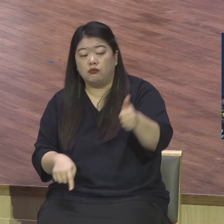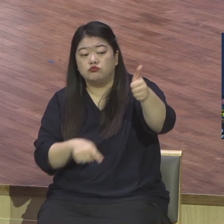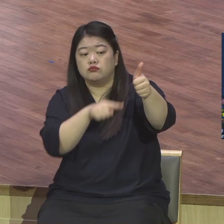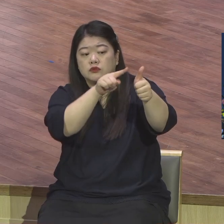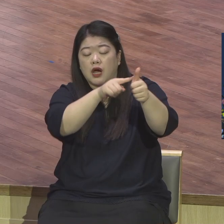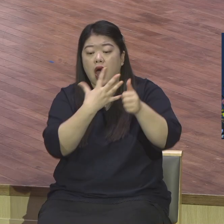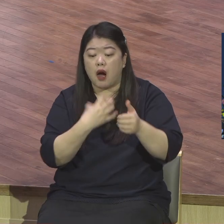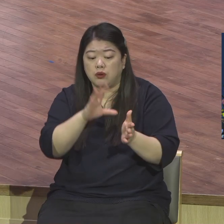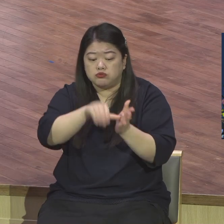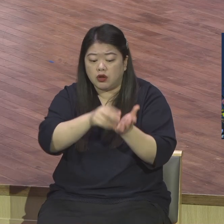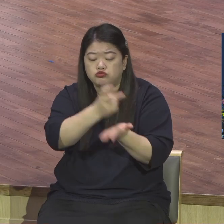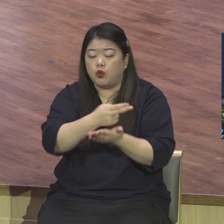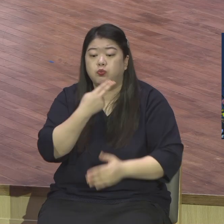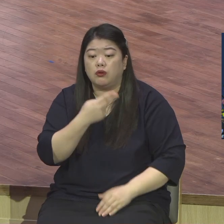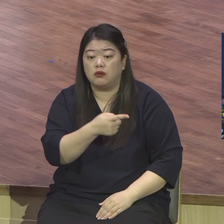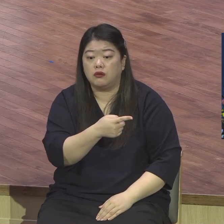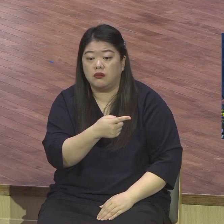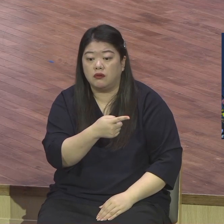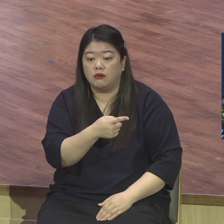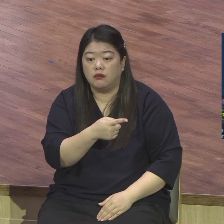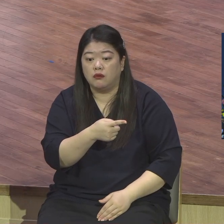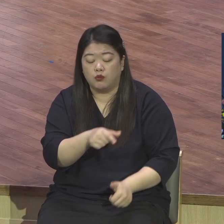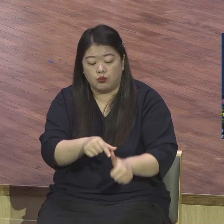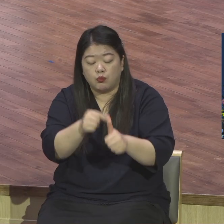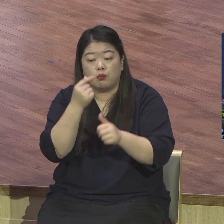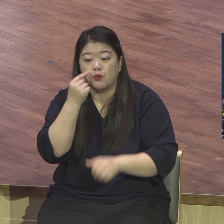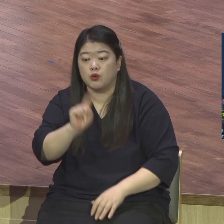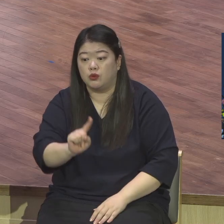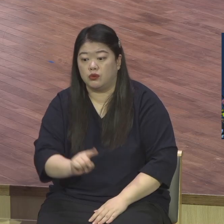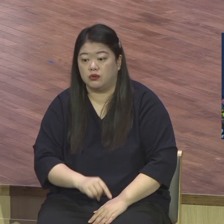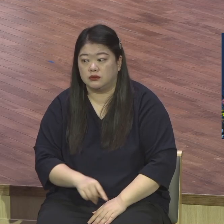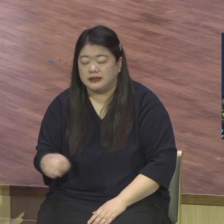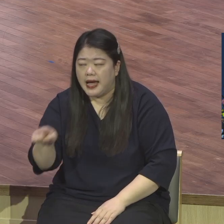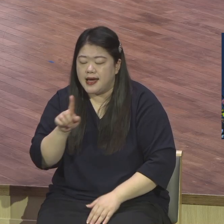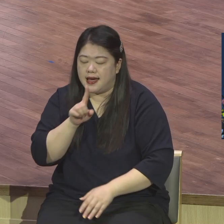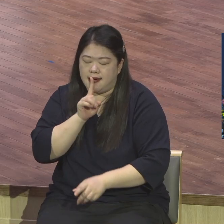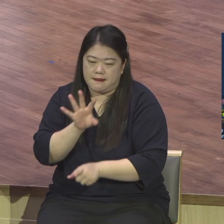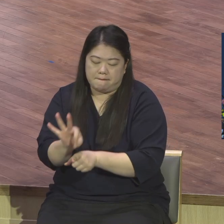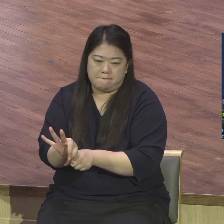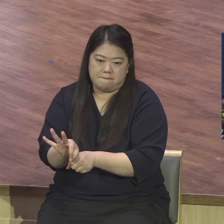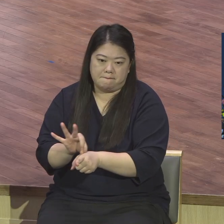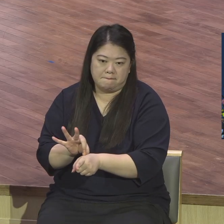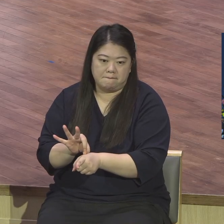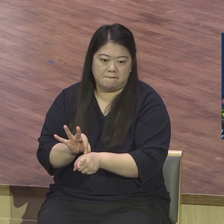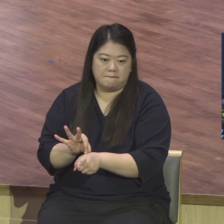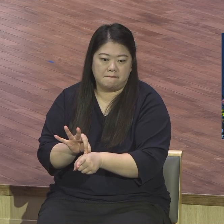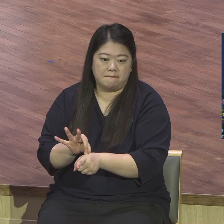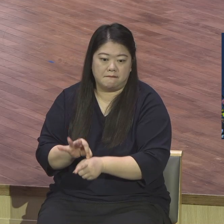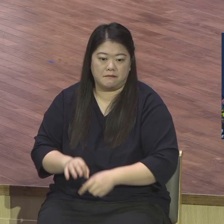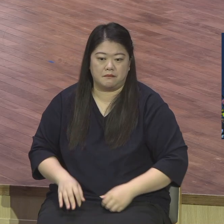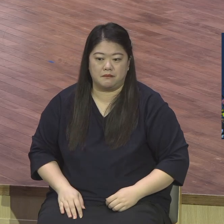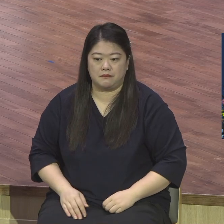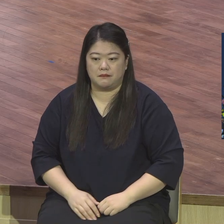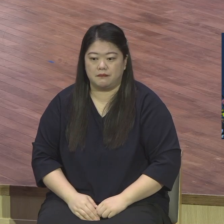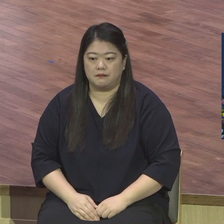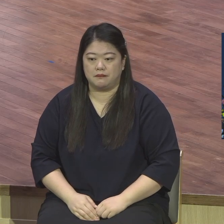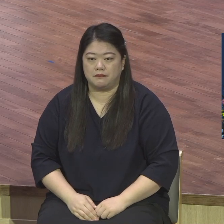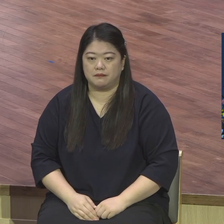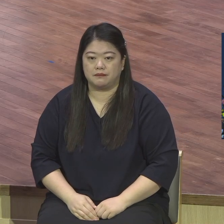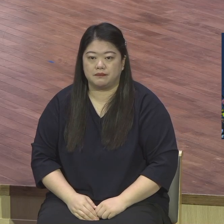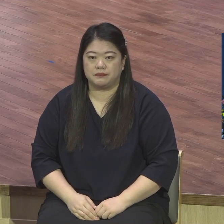여기시고 아브라함이 전능하신 하나님 육신의 눈에는 안 보입니다. 안 보이지만은 하나님의 음성이